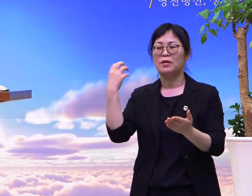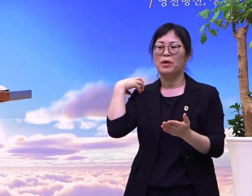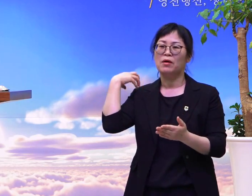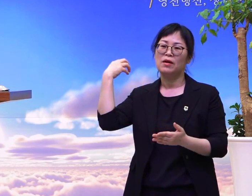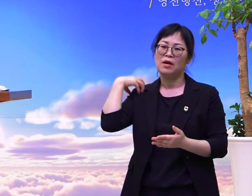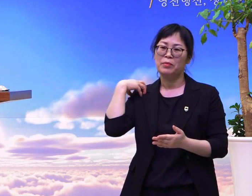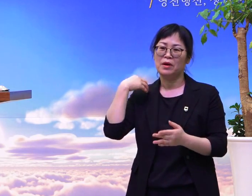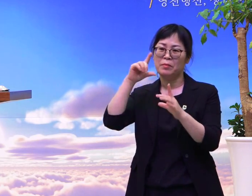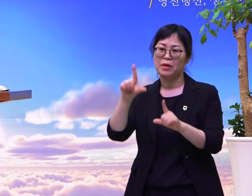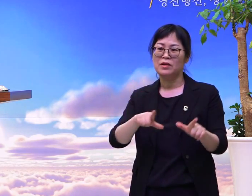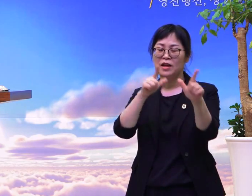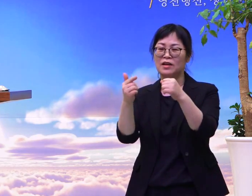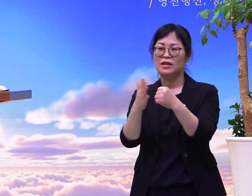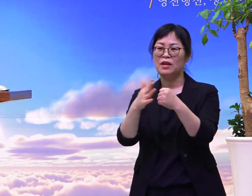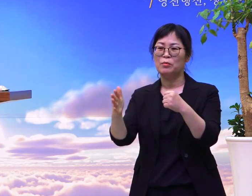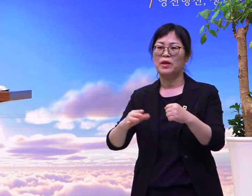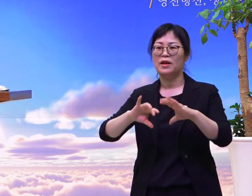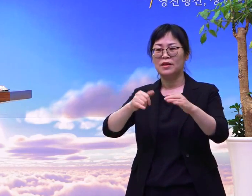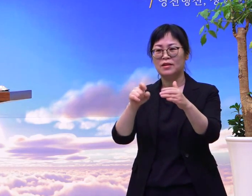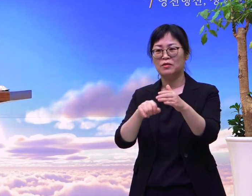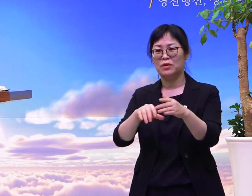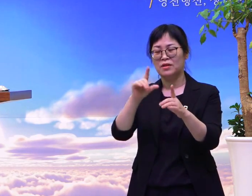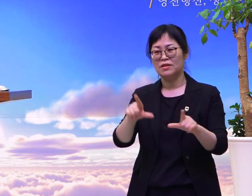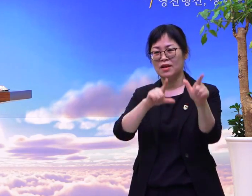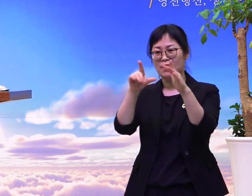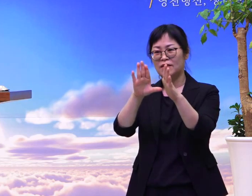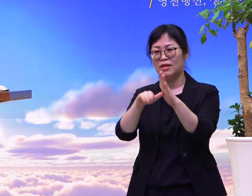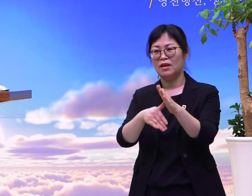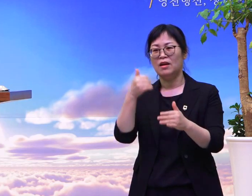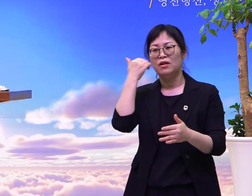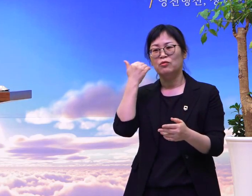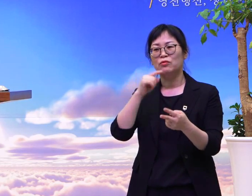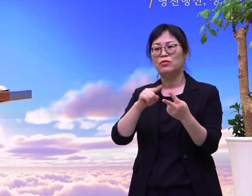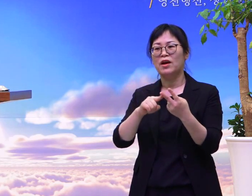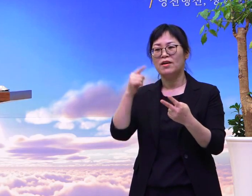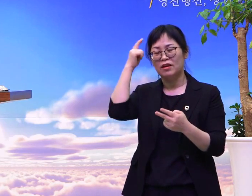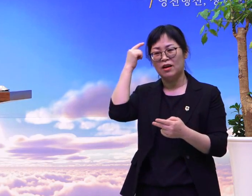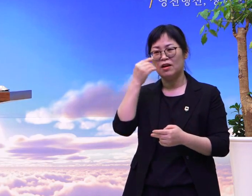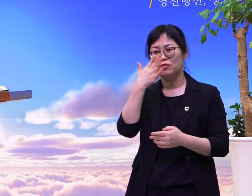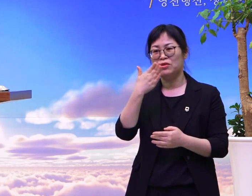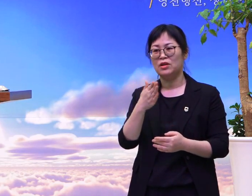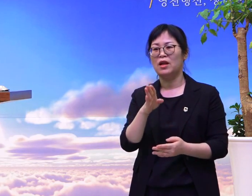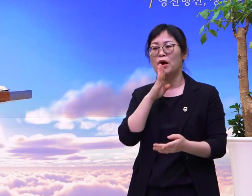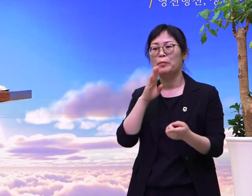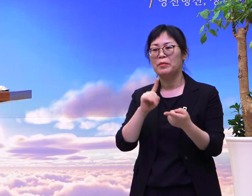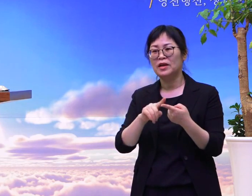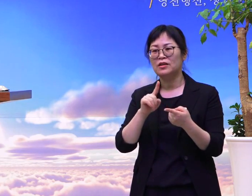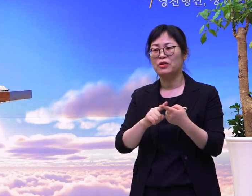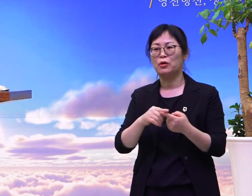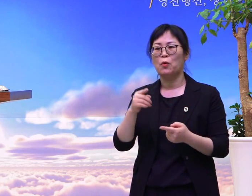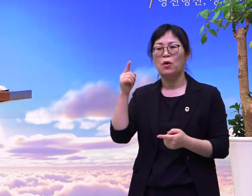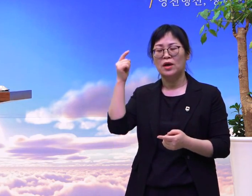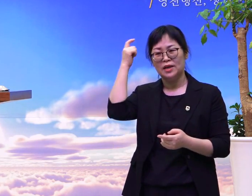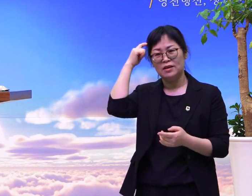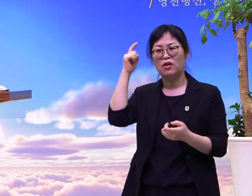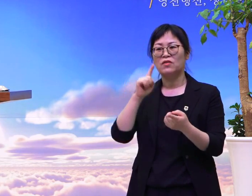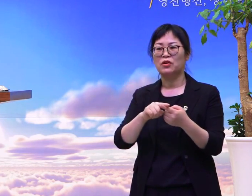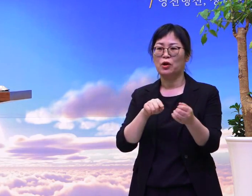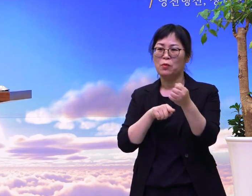감당하며 살고 있기 때문에 세상 속에서 살 때에 누구나 생각할 수 있는 합리적이고 또